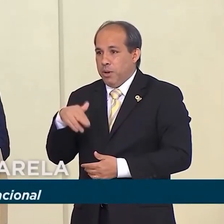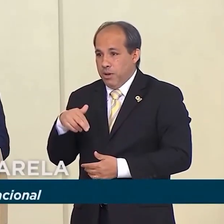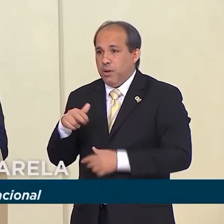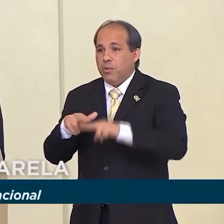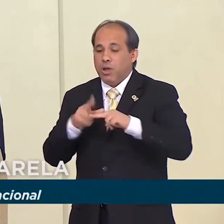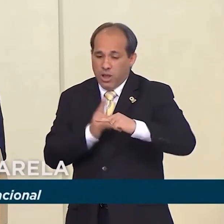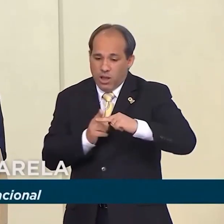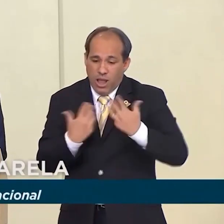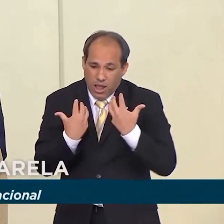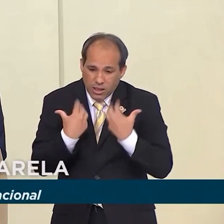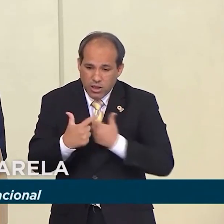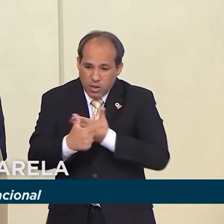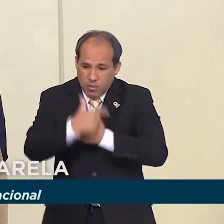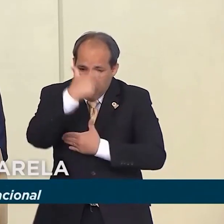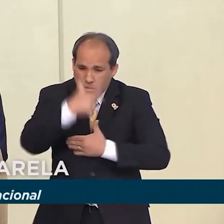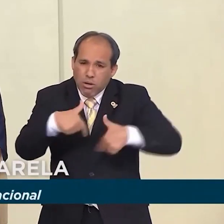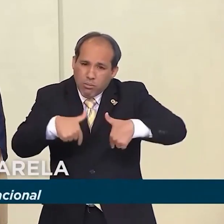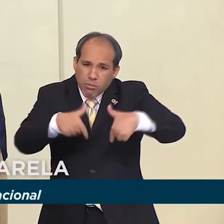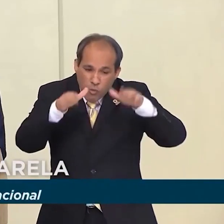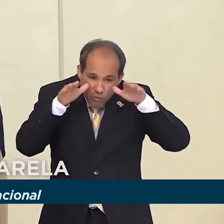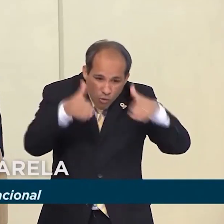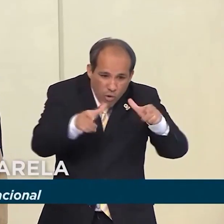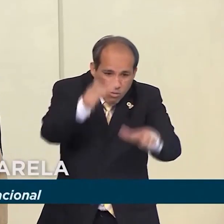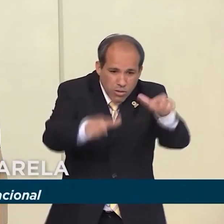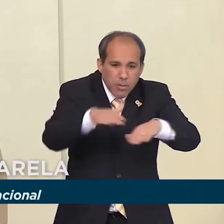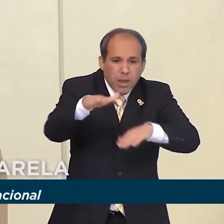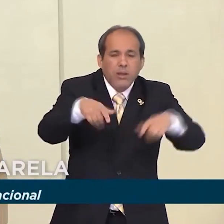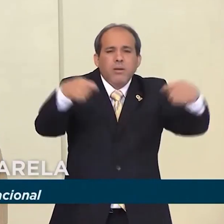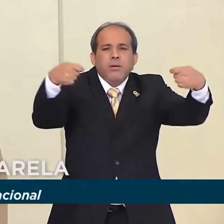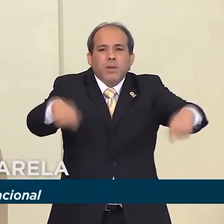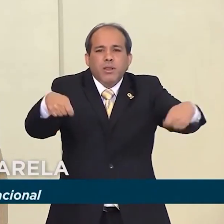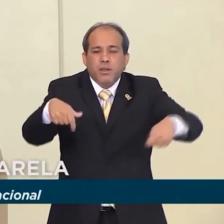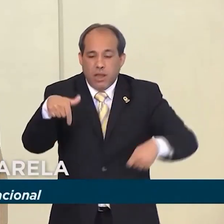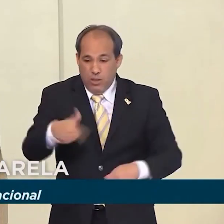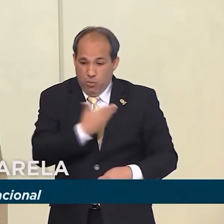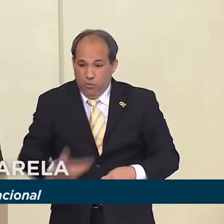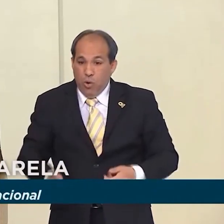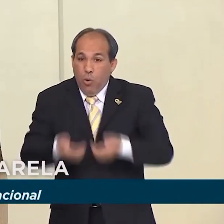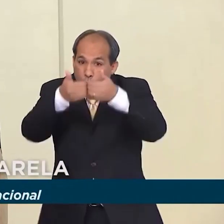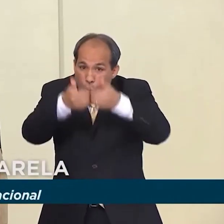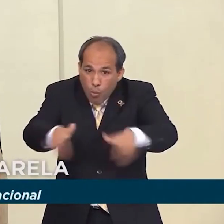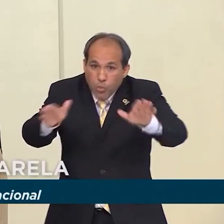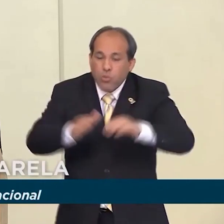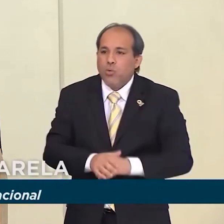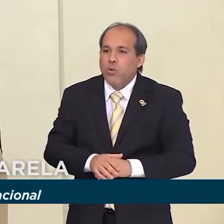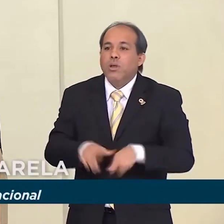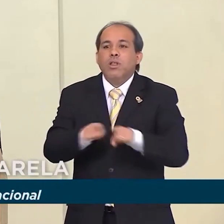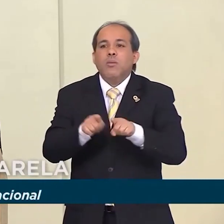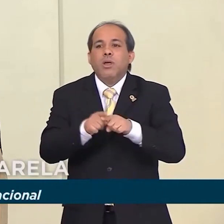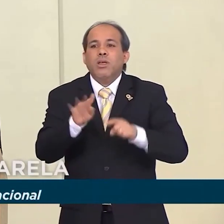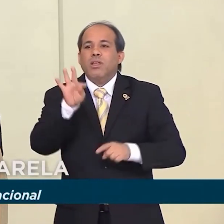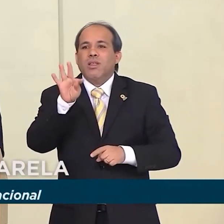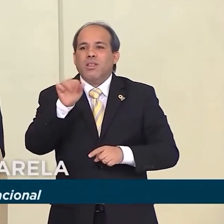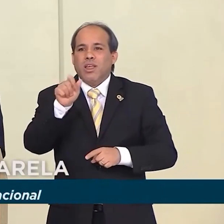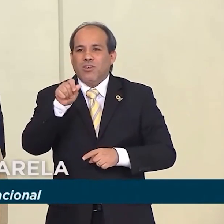papel focado nos que mais precisam. Quando esse governo começou, a taxa do cheque especial da Caixa